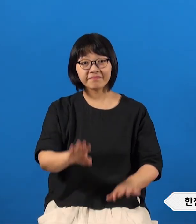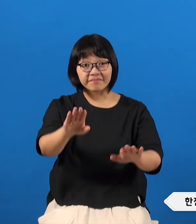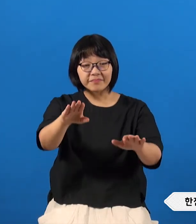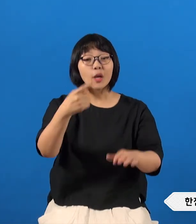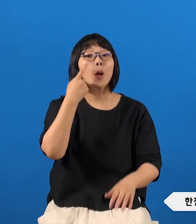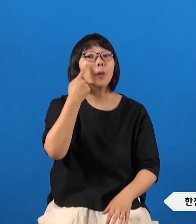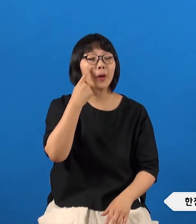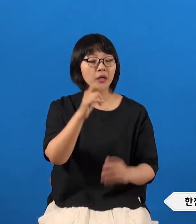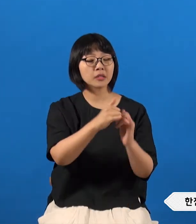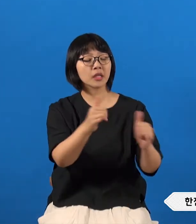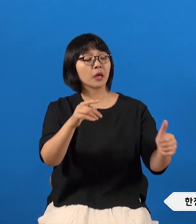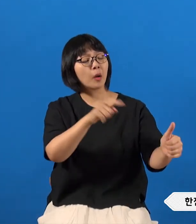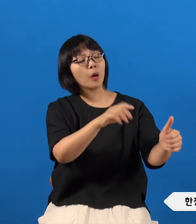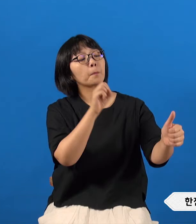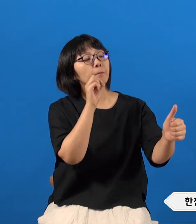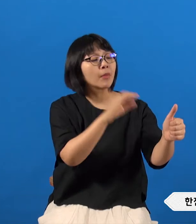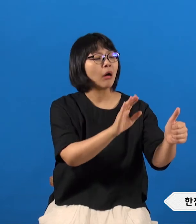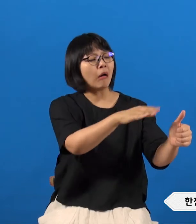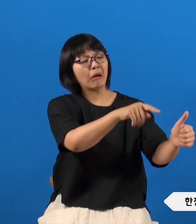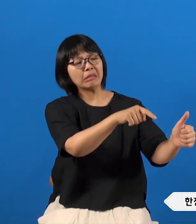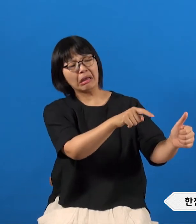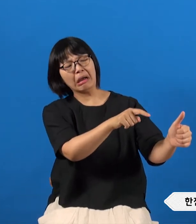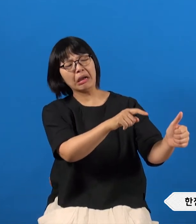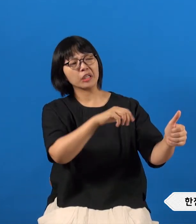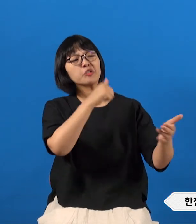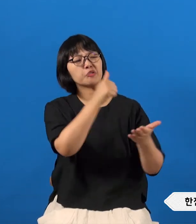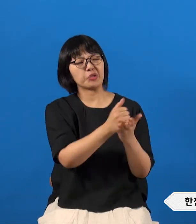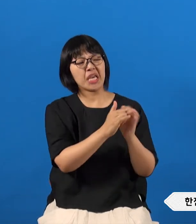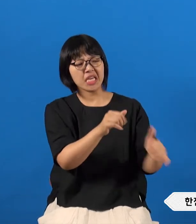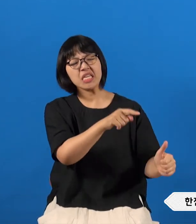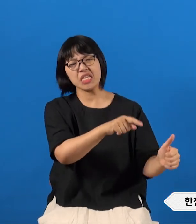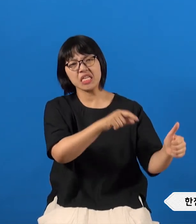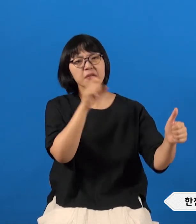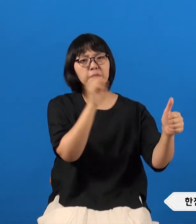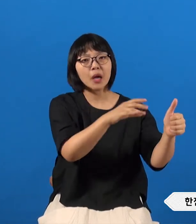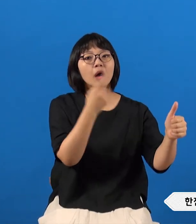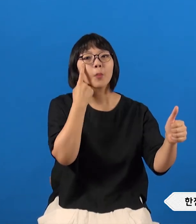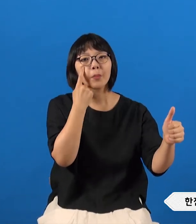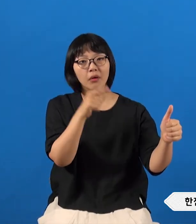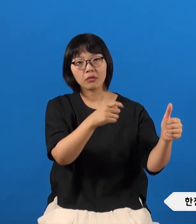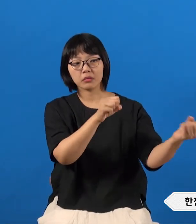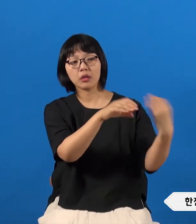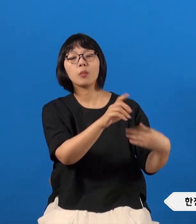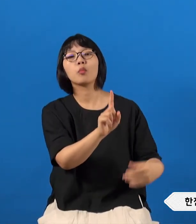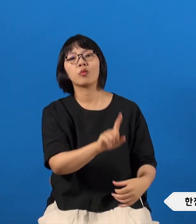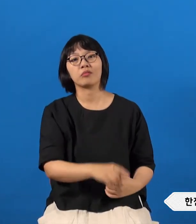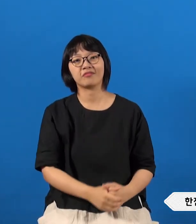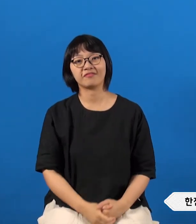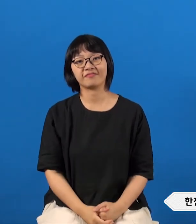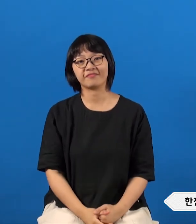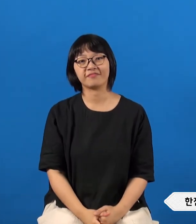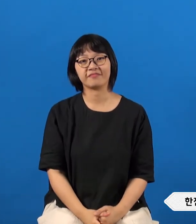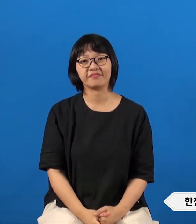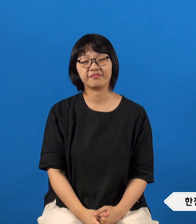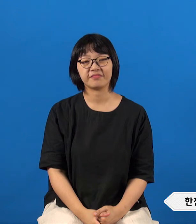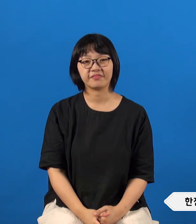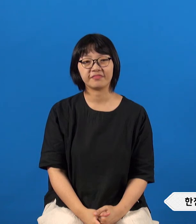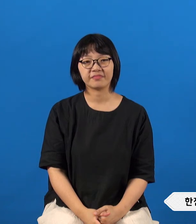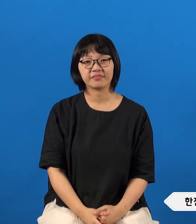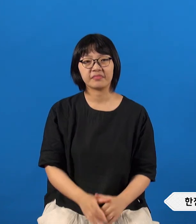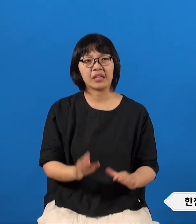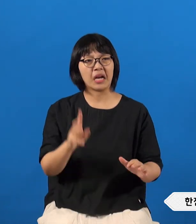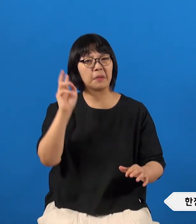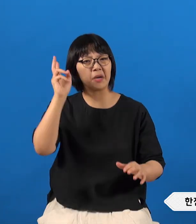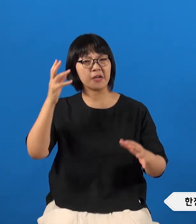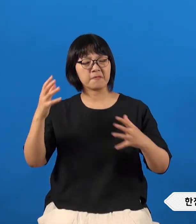아무나 붙들고 당신 전적으로 타락된 죄인입니다 해보십시오. 반응이 어떻게 나오는지.